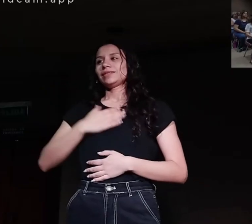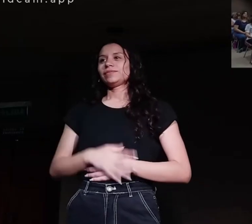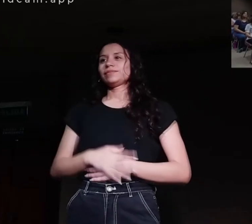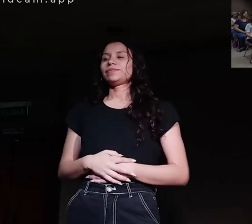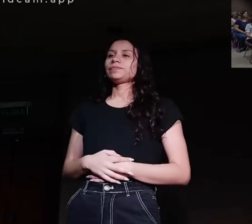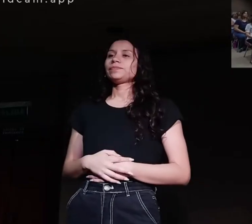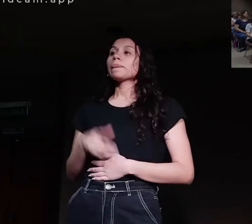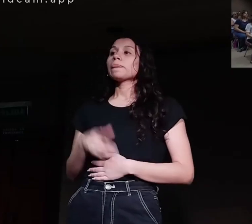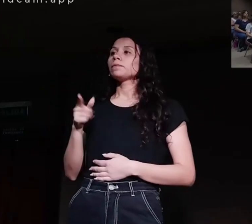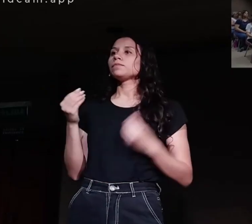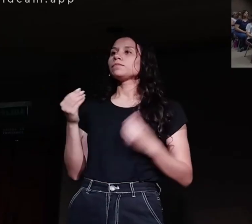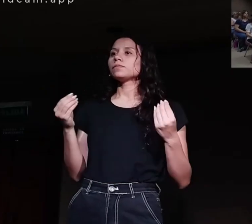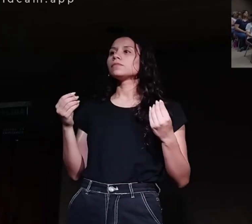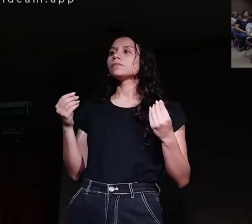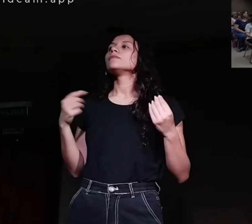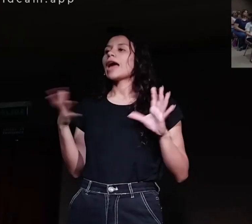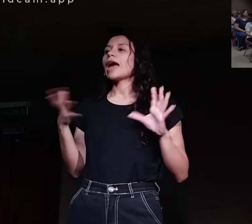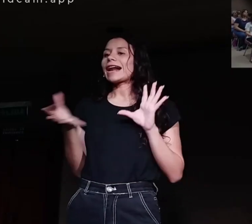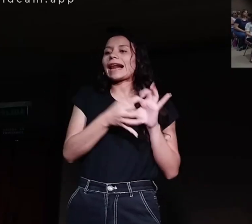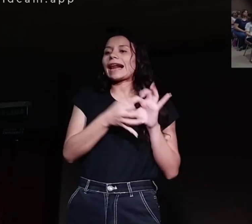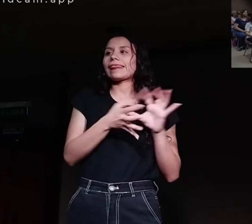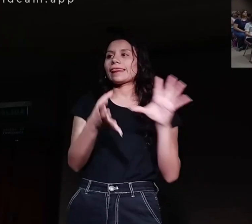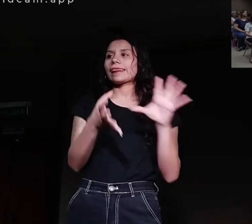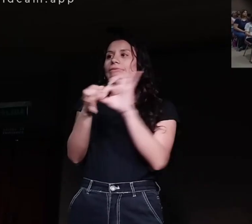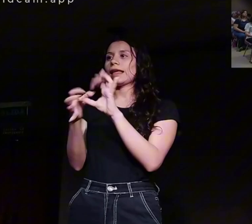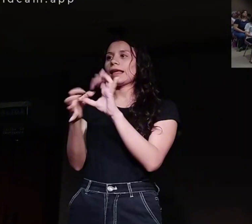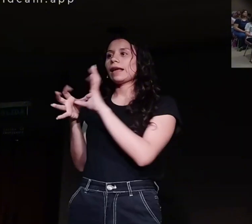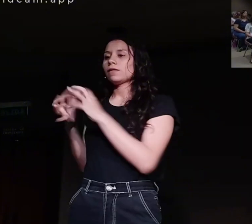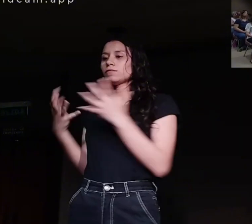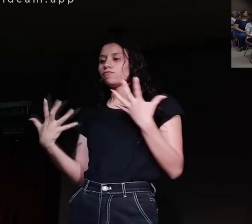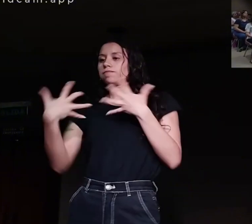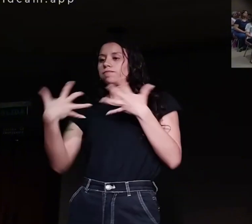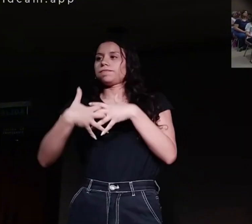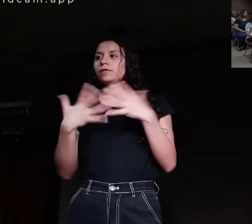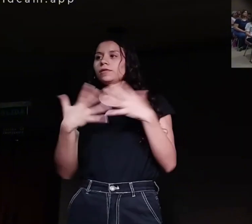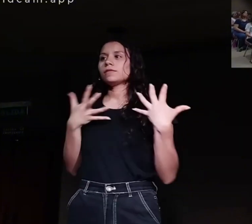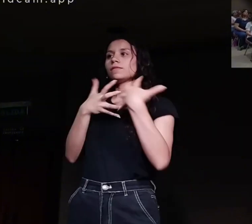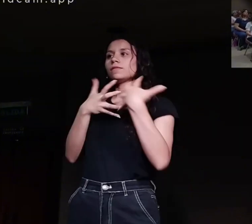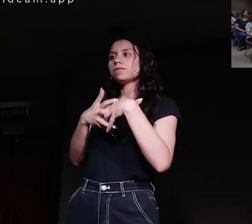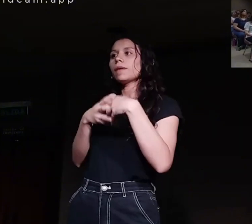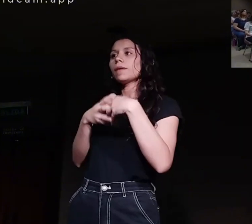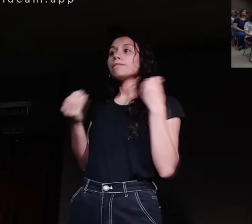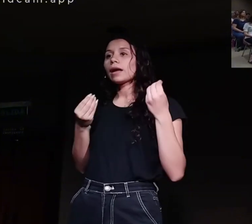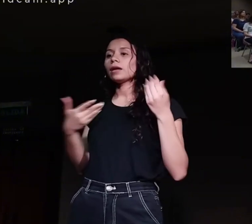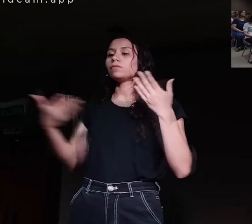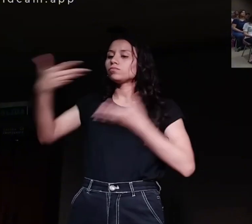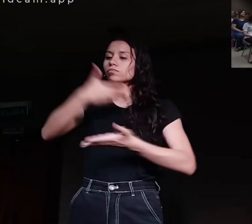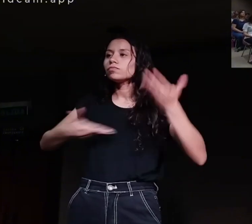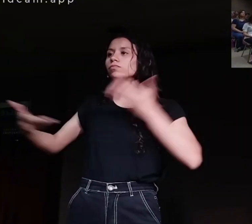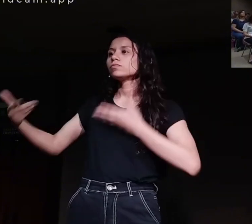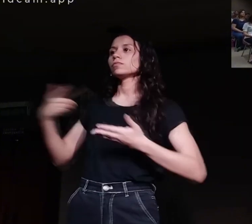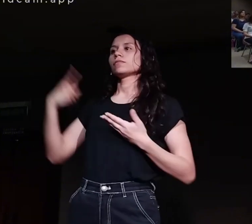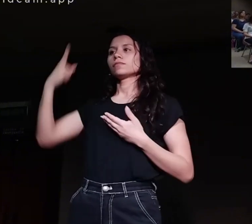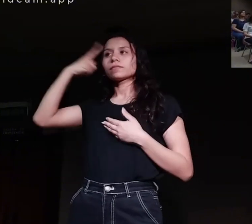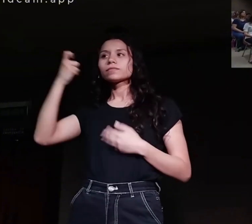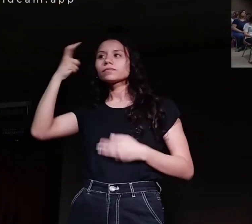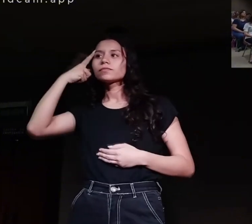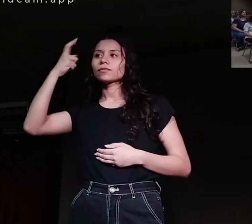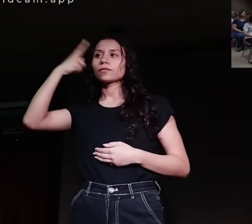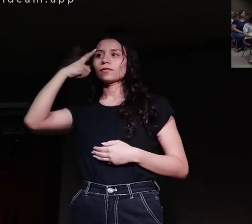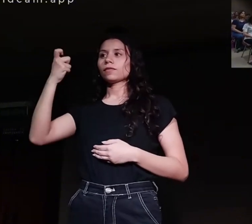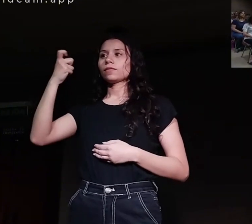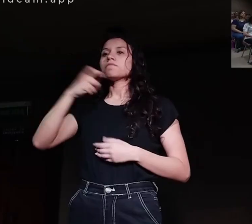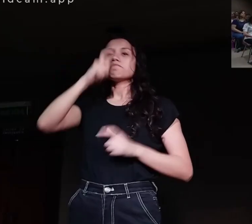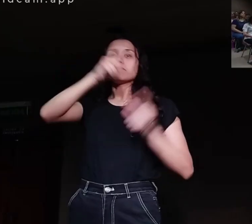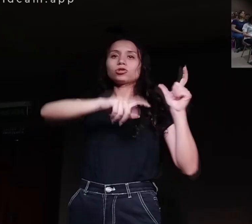se genere una red, ¿sí? Una red de aprendizajes, ¿no es cierto? En donde tanto sordos